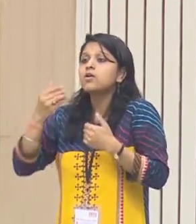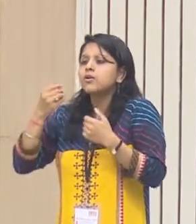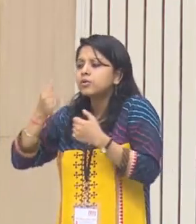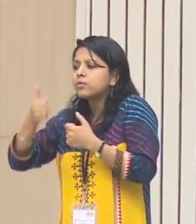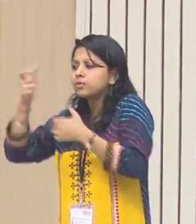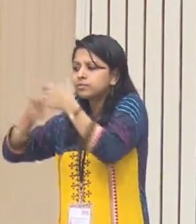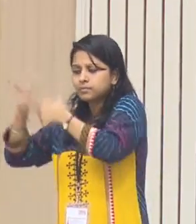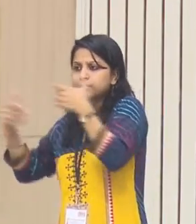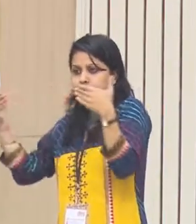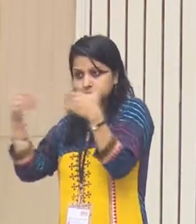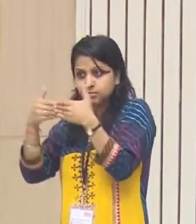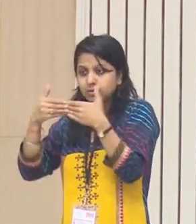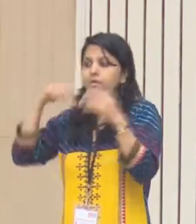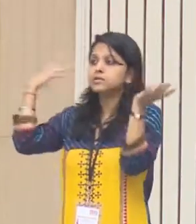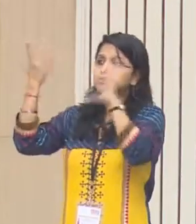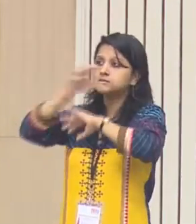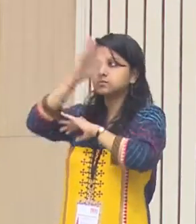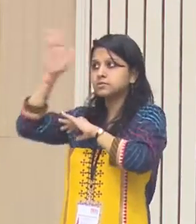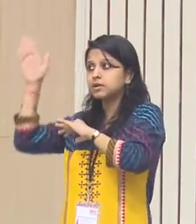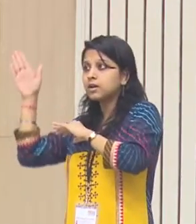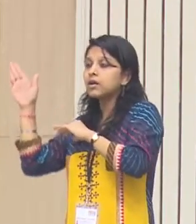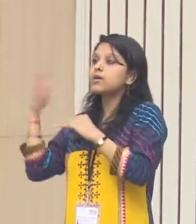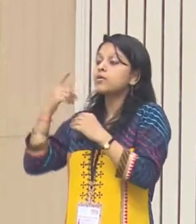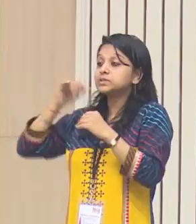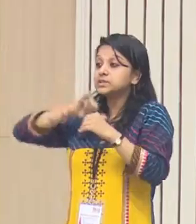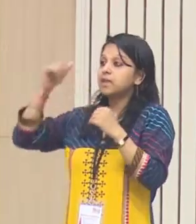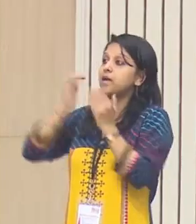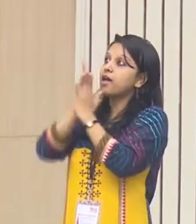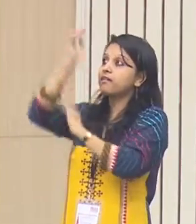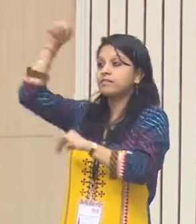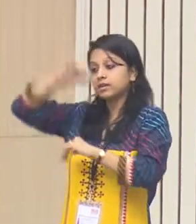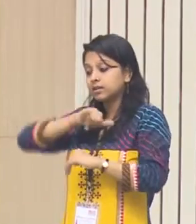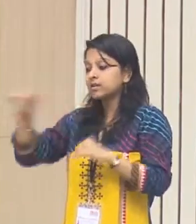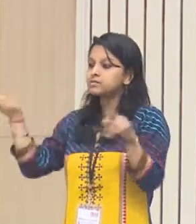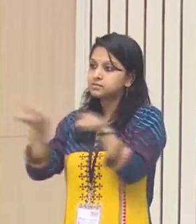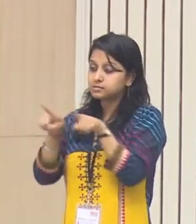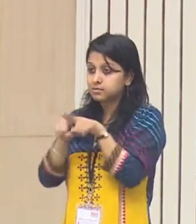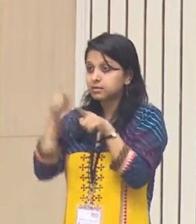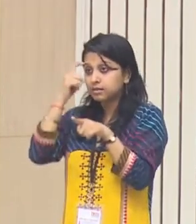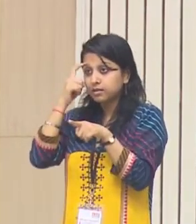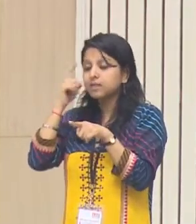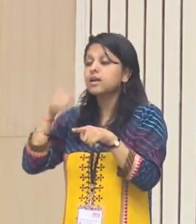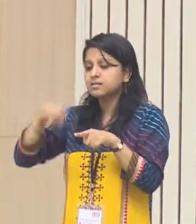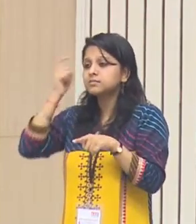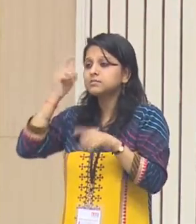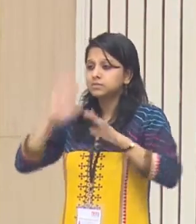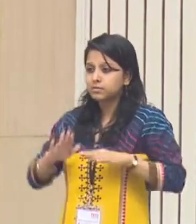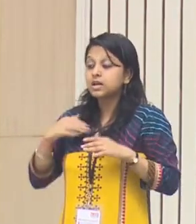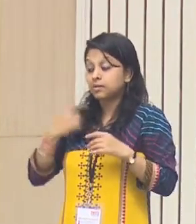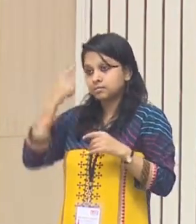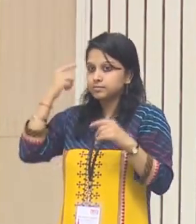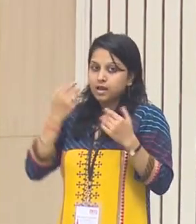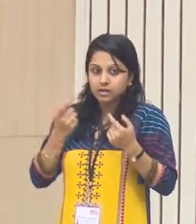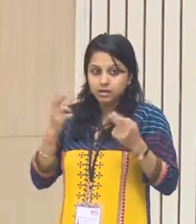अपने कर्मों से इस दुनिया को स्वर्ग का रूप दे सकूं। ऐसी मेरी सोच है, मुझे उम्मीद है कि आप भी मेरे साथ